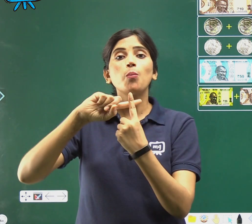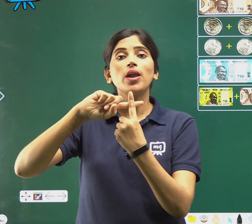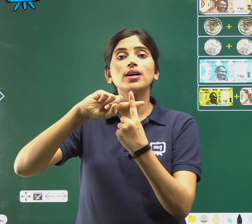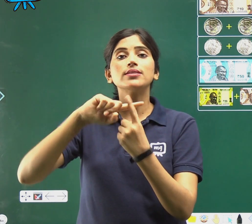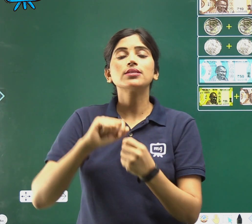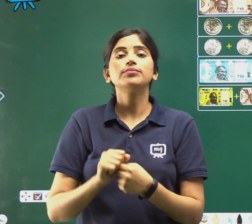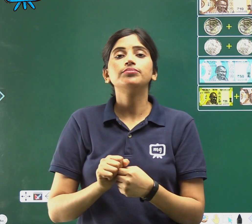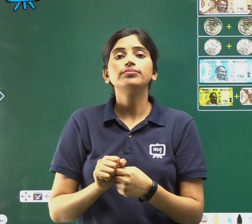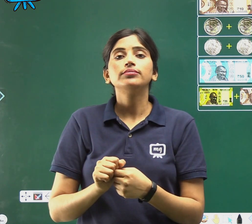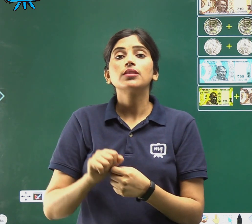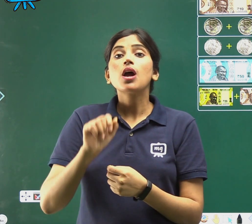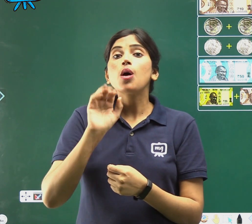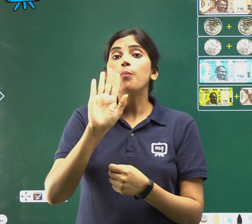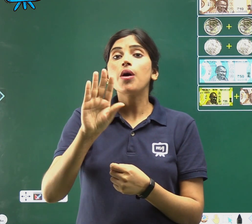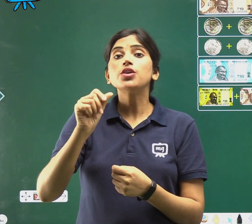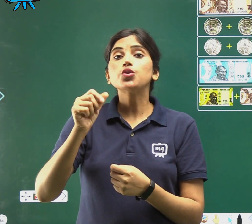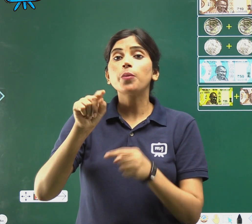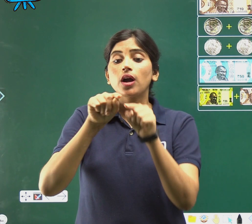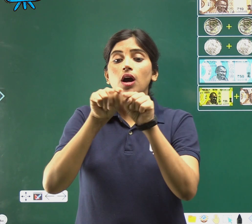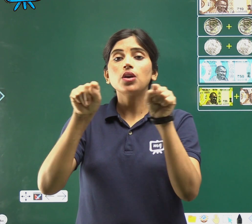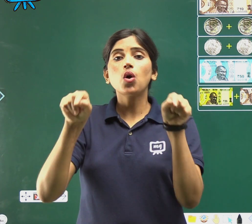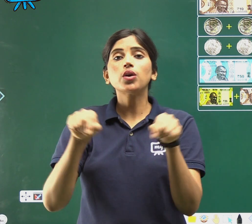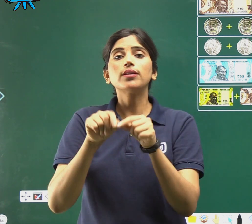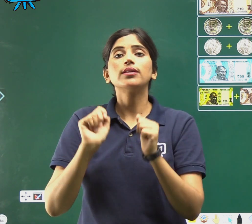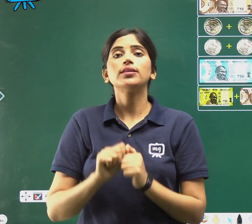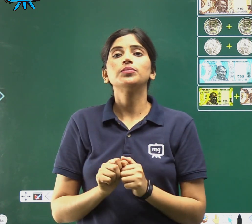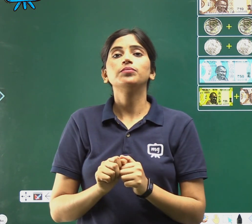प्लस 5 रुपए का नोट